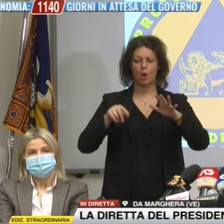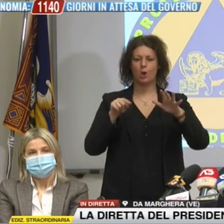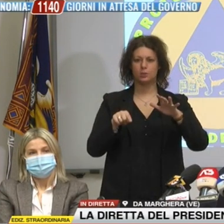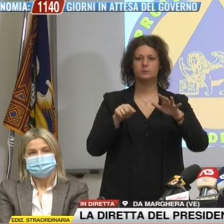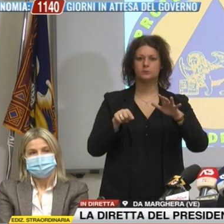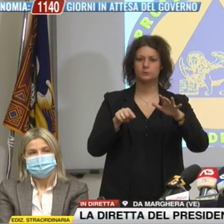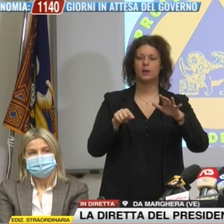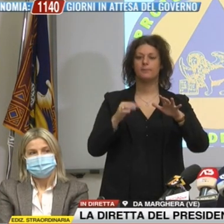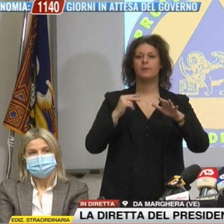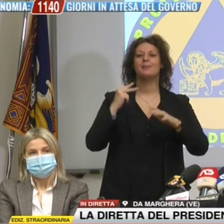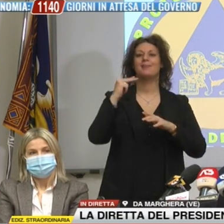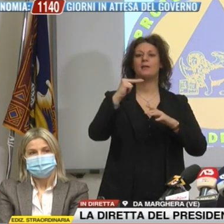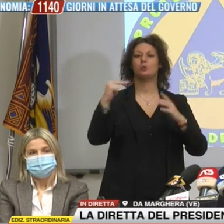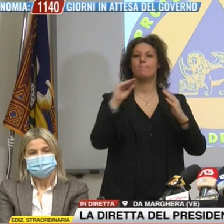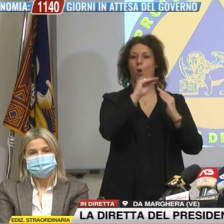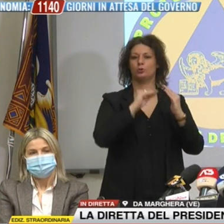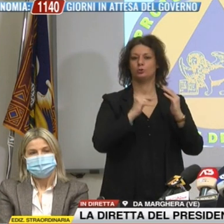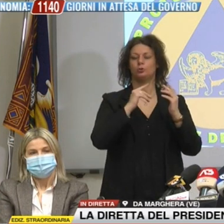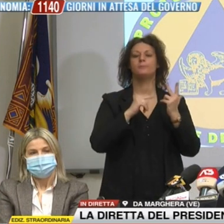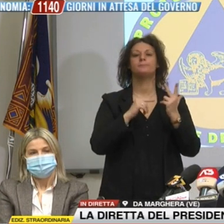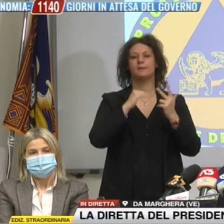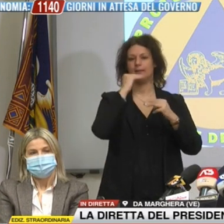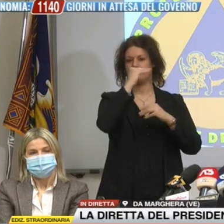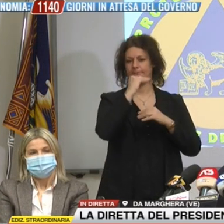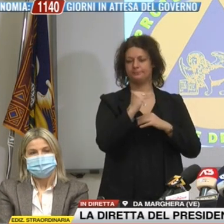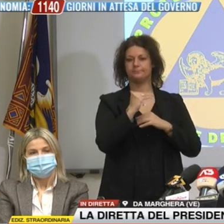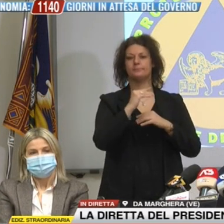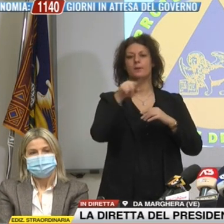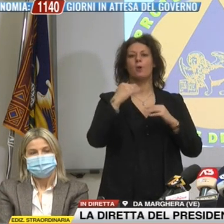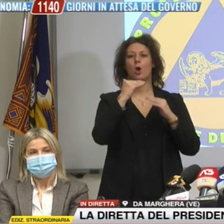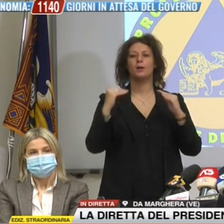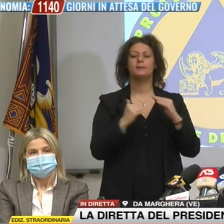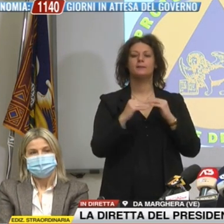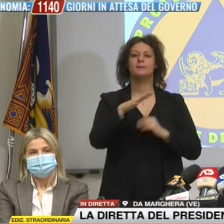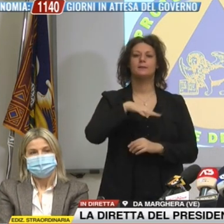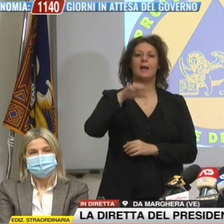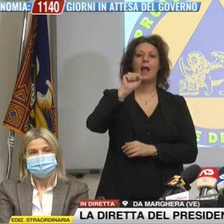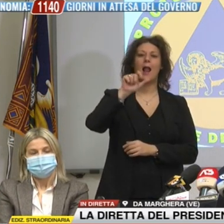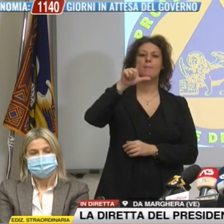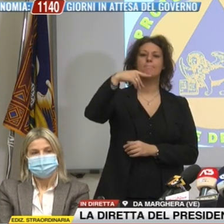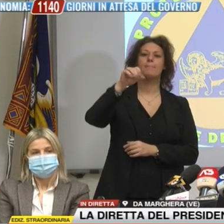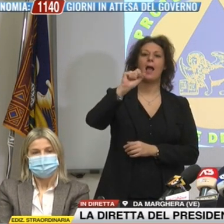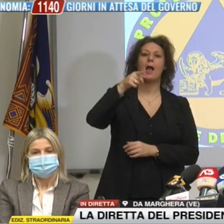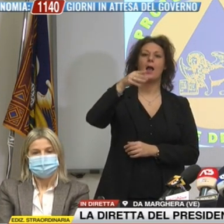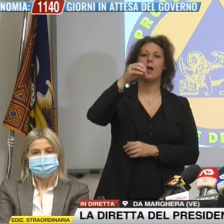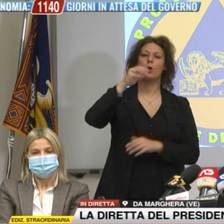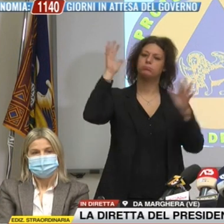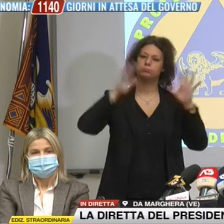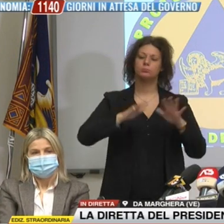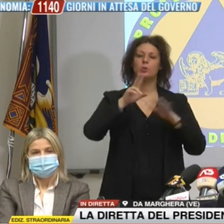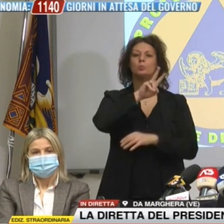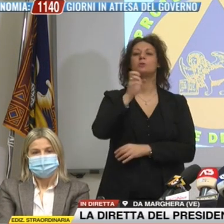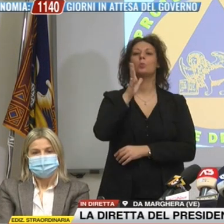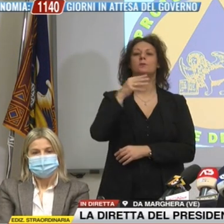questa volta è il terzo posto, per ora 230 mm, poi c'è l'Alpago con l'Inde Stambre, 215